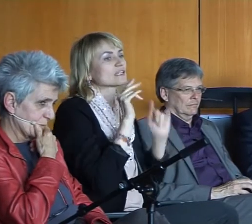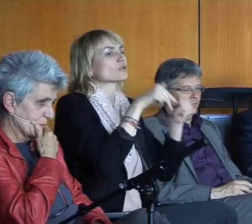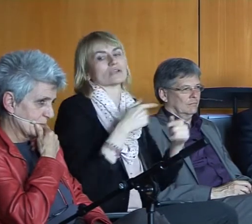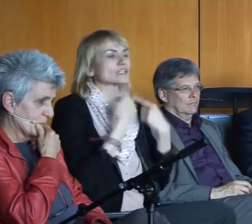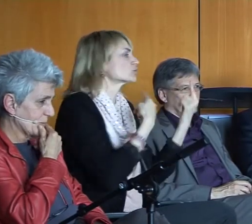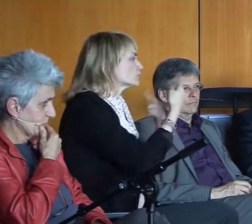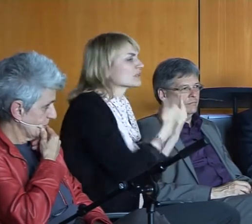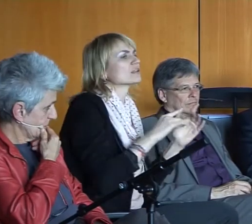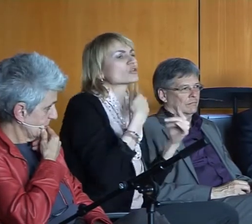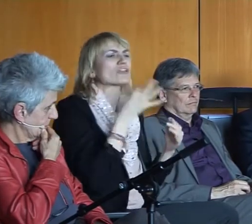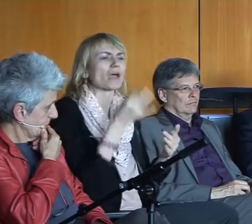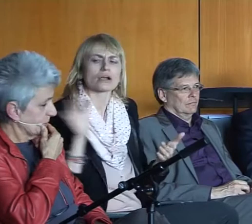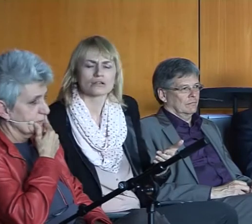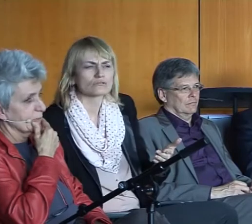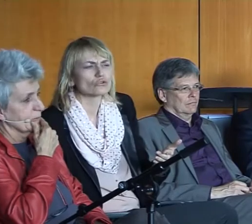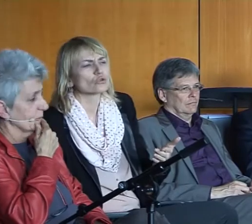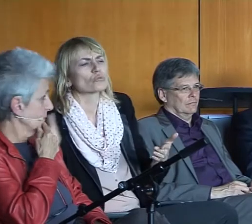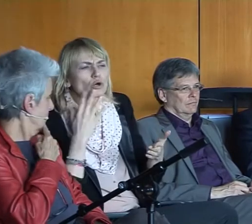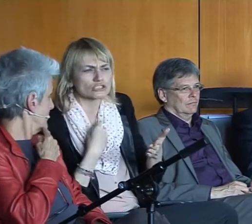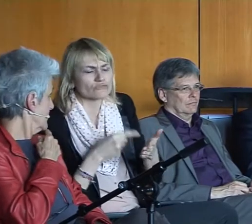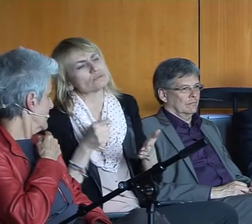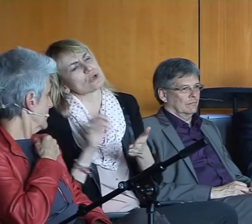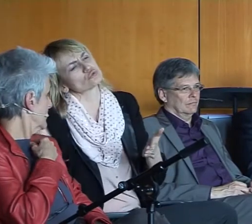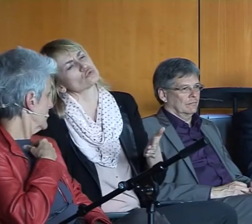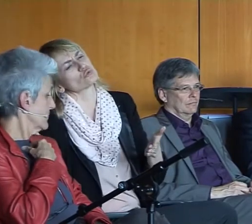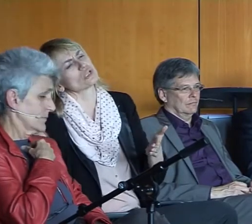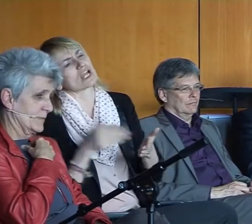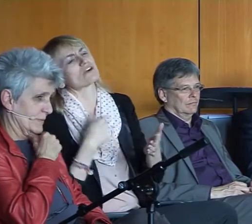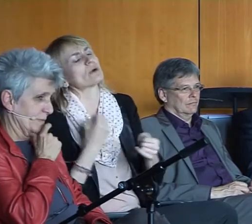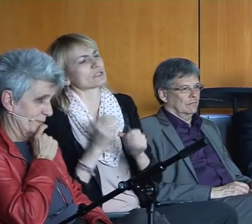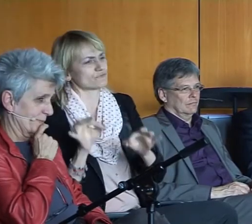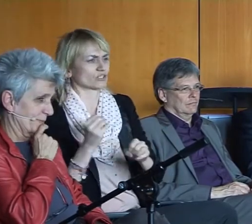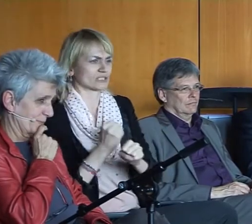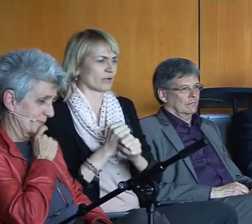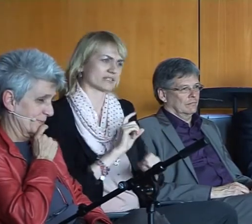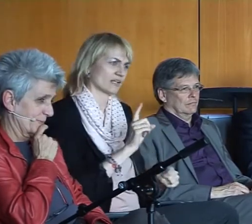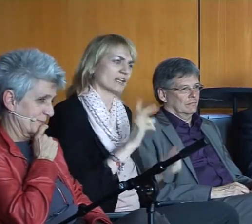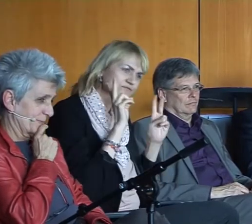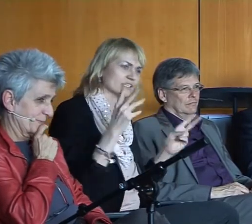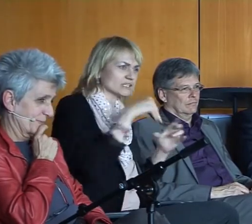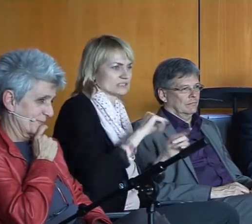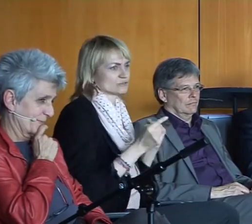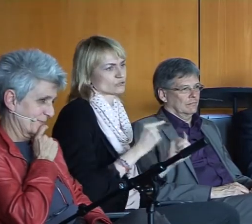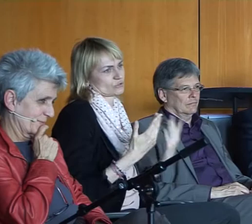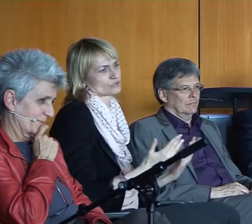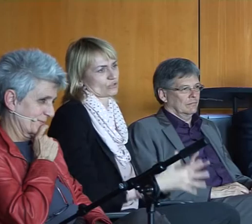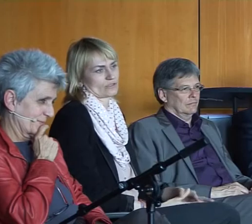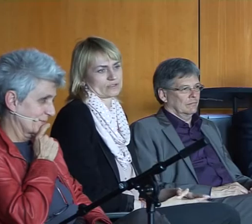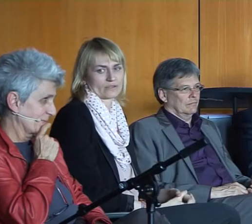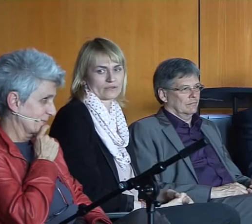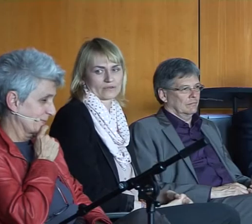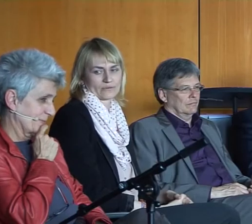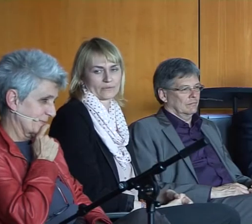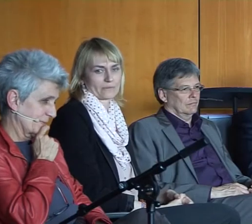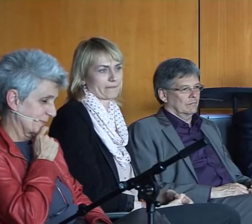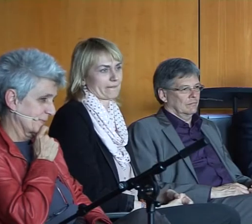Frau Behindertenanwältin gesagt hat, wir reden nicht darüber, was Menschen brauchen, geben ihnen das, was sie vielleicht gerne hätten, sondern wir fragen